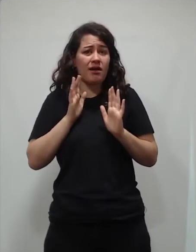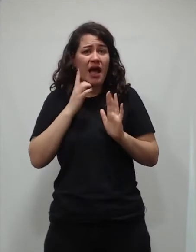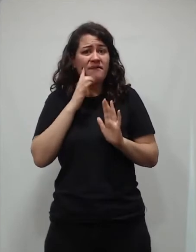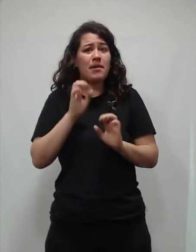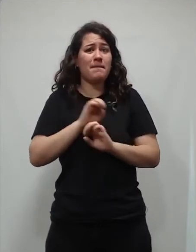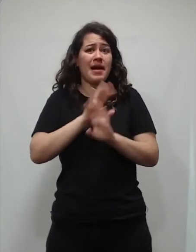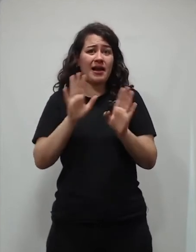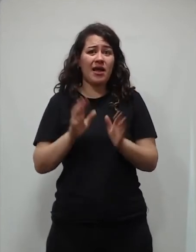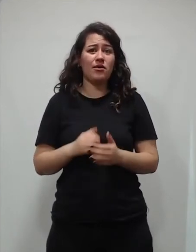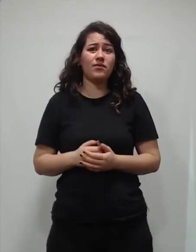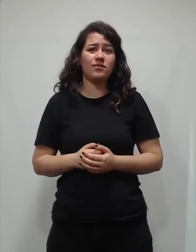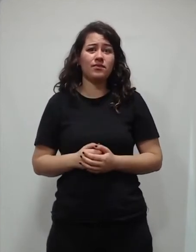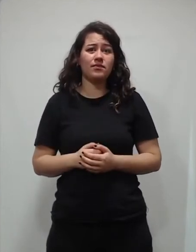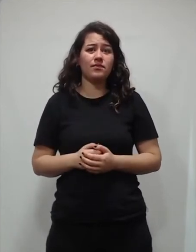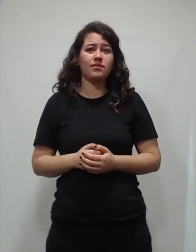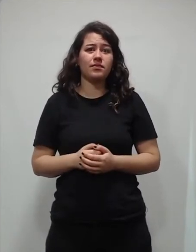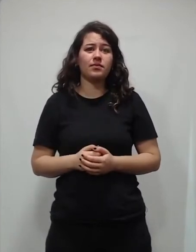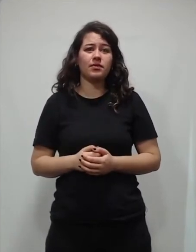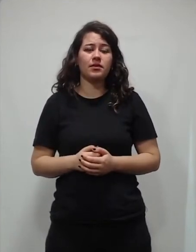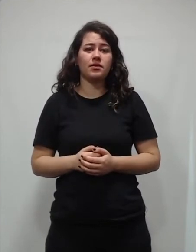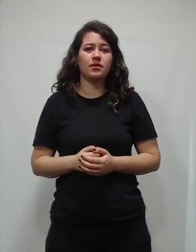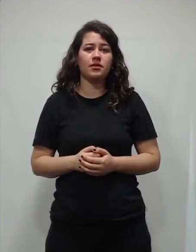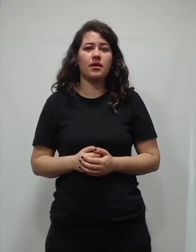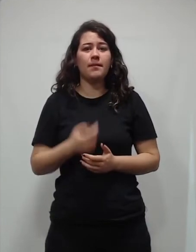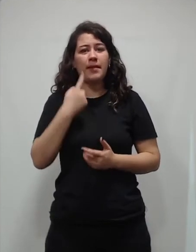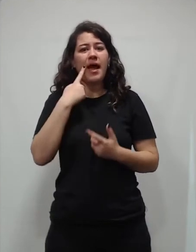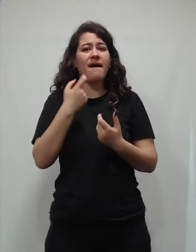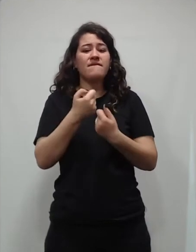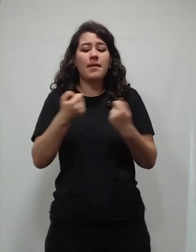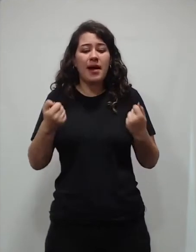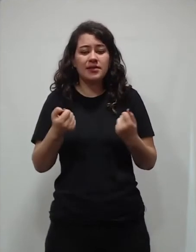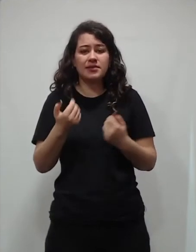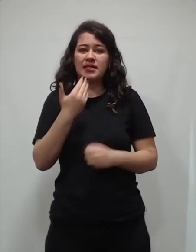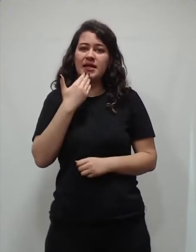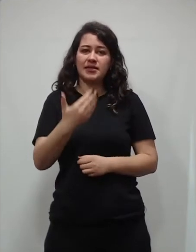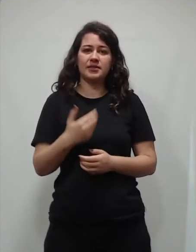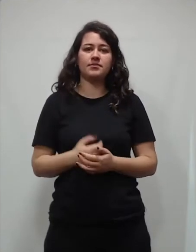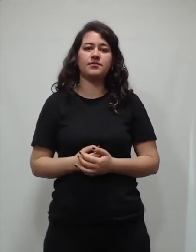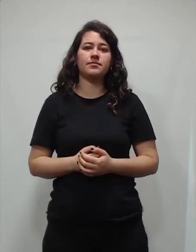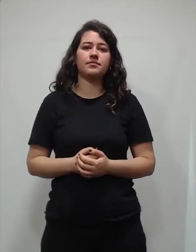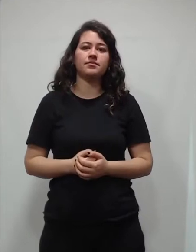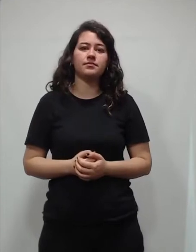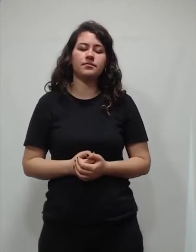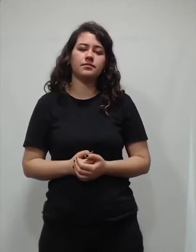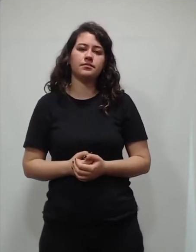ayudar a aumentar un poco la mirada sobre eso. Gracias.